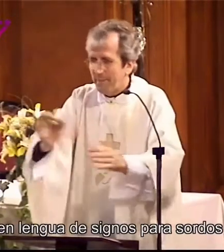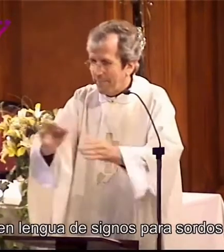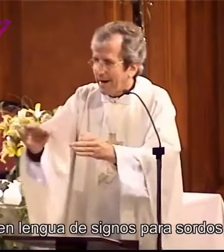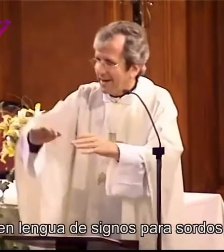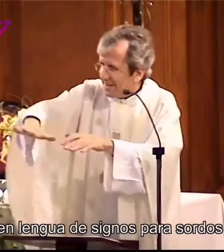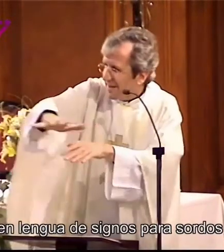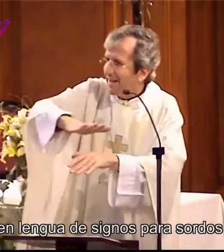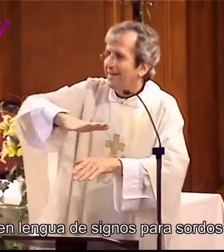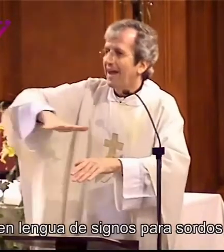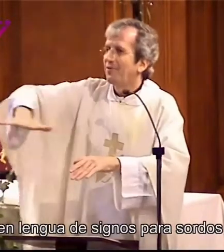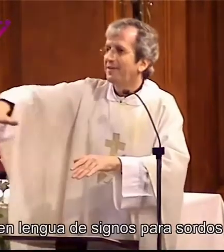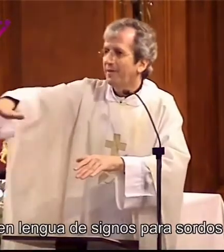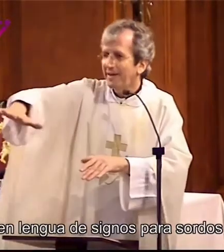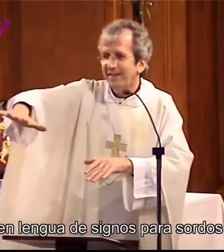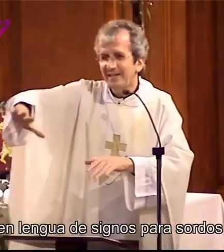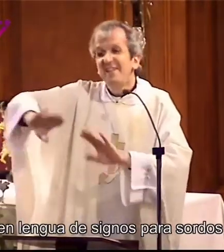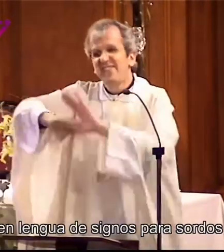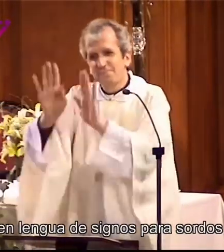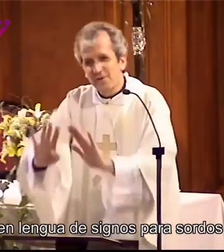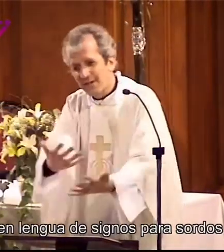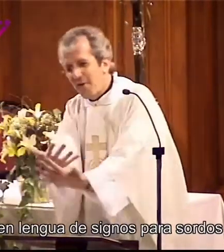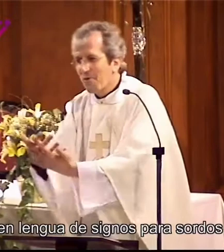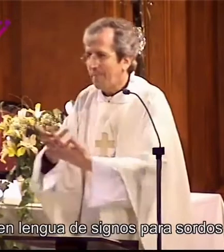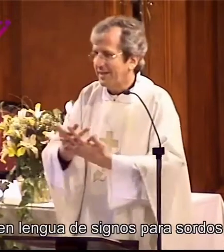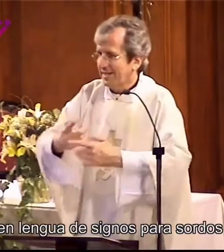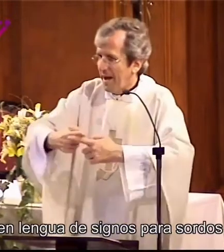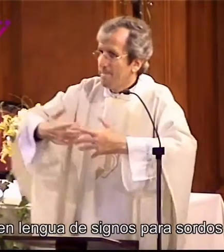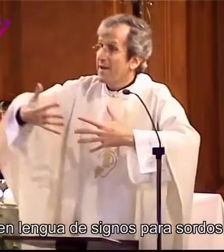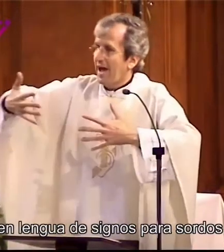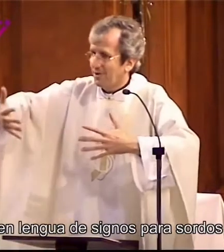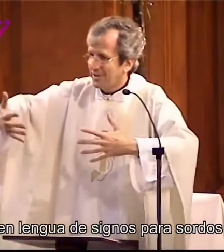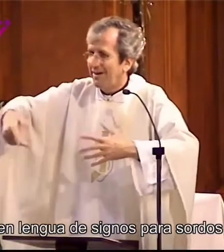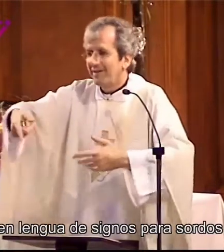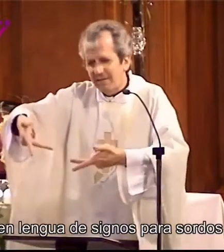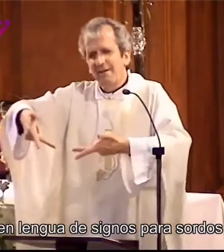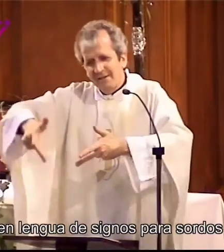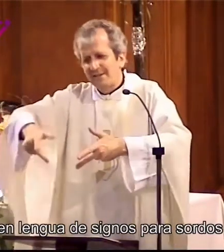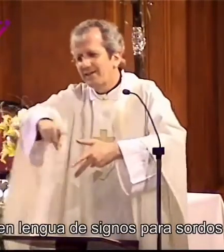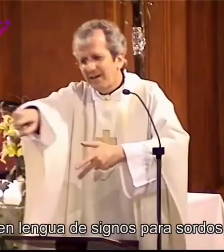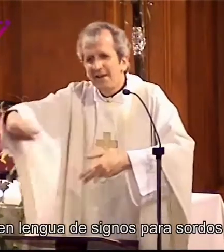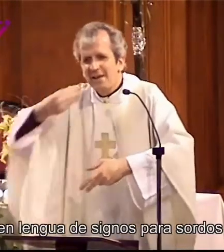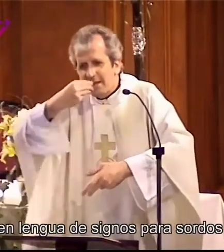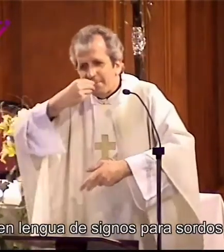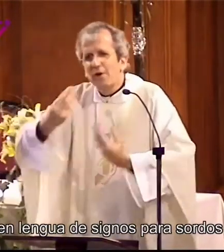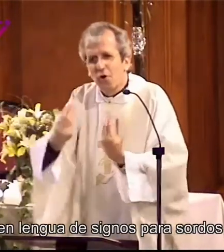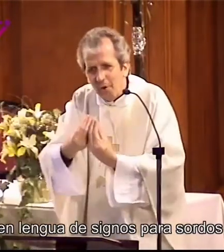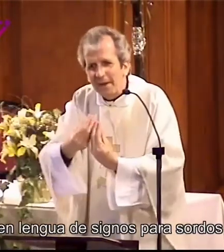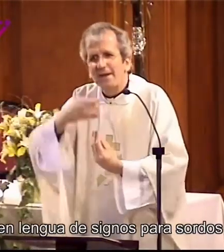preparar, cerca del lago de Tiberiades, después de una pesca milagrosa, es decir, se sientan, y también come y